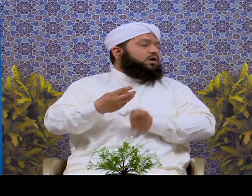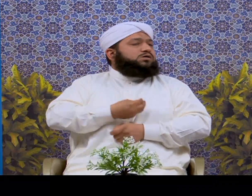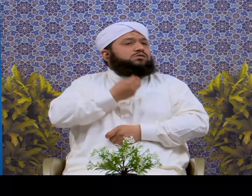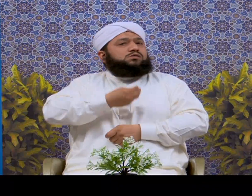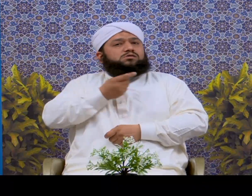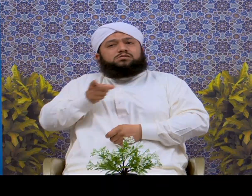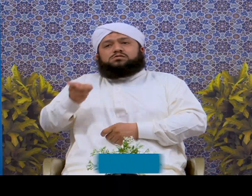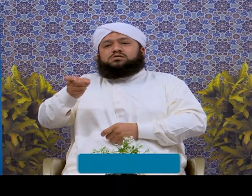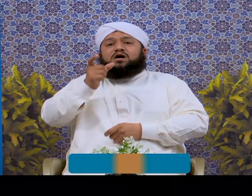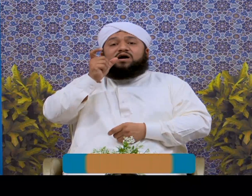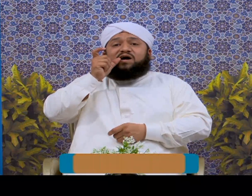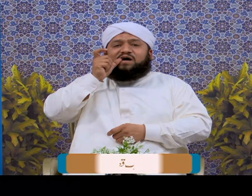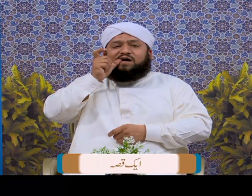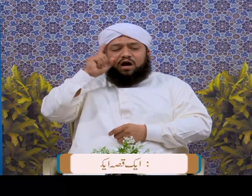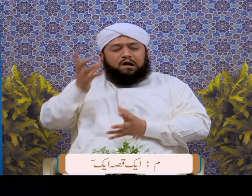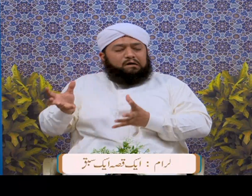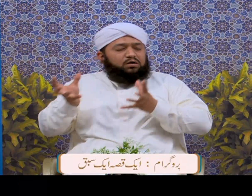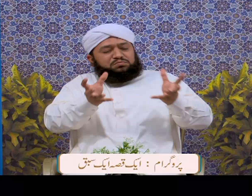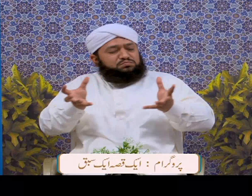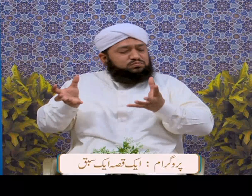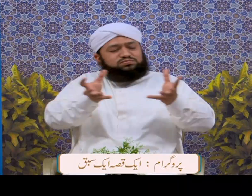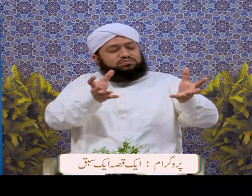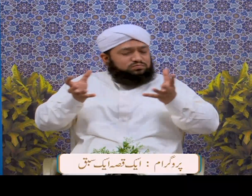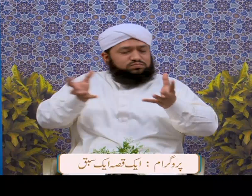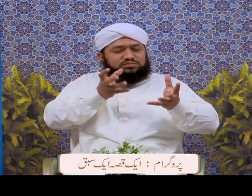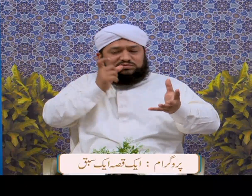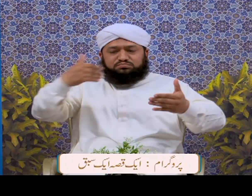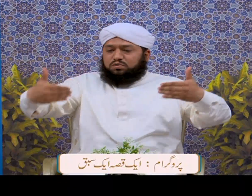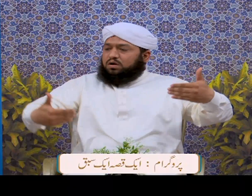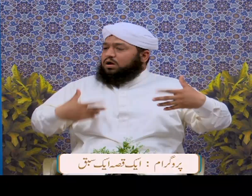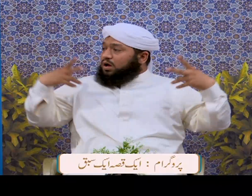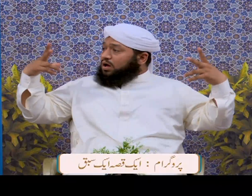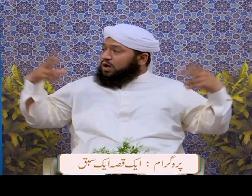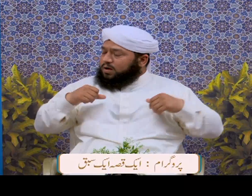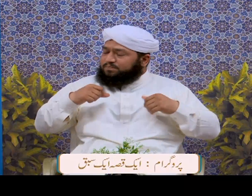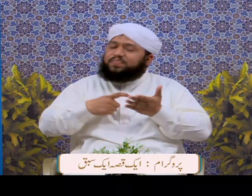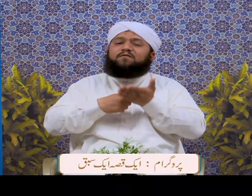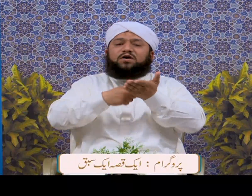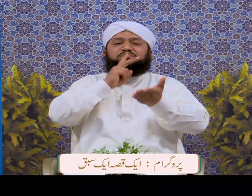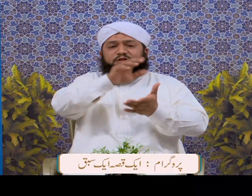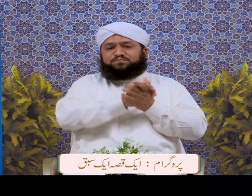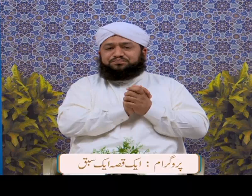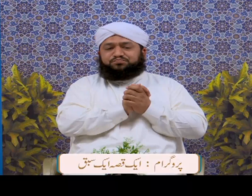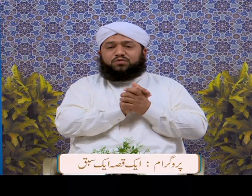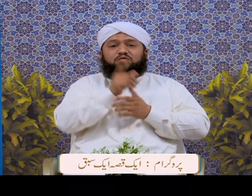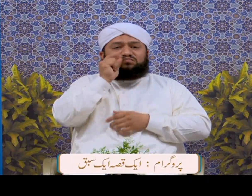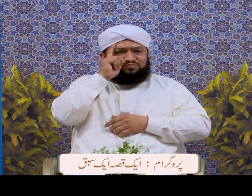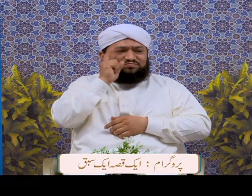اور شیطان ان خواہشات کے ذریعے سے ہم پر حملہ آور ہوتا ہے۔ اس کو ایک مثال سے یوں سمجھیے کہ جیسے کسی شخص کا ہرا